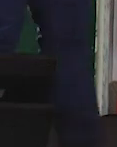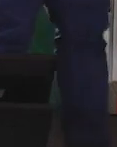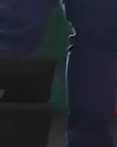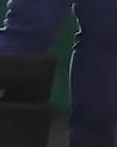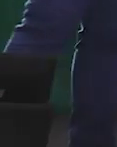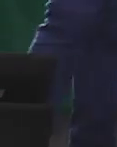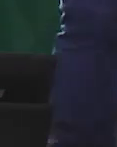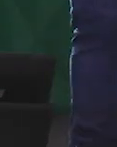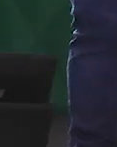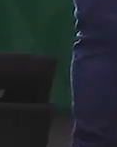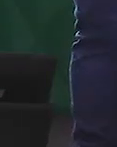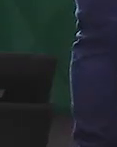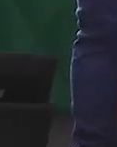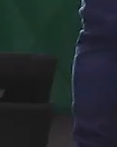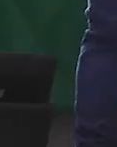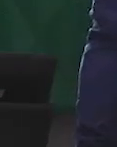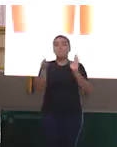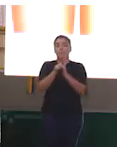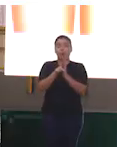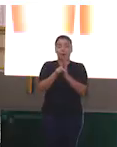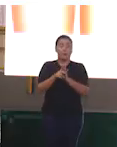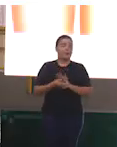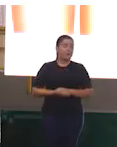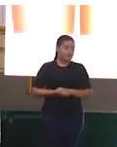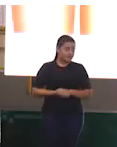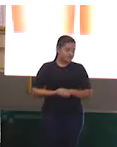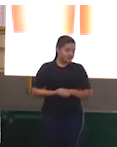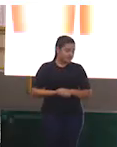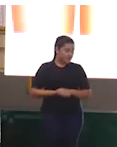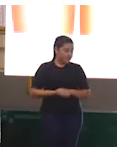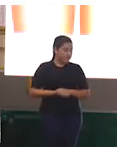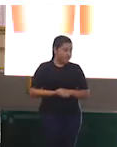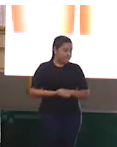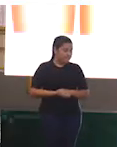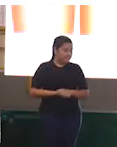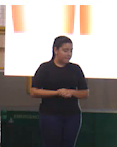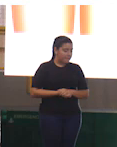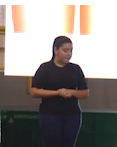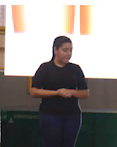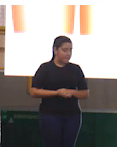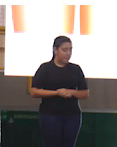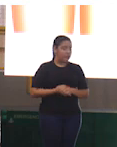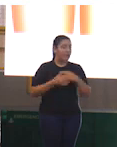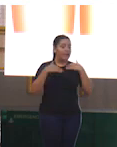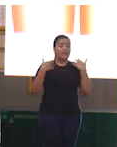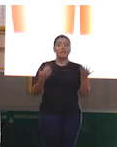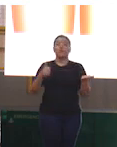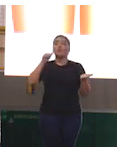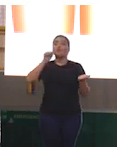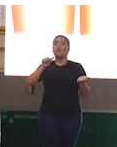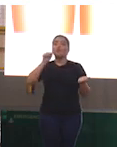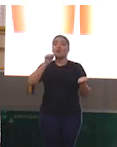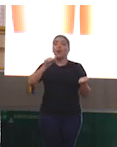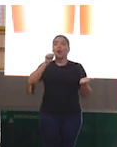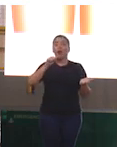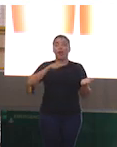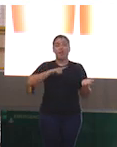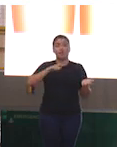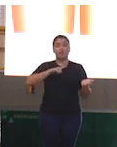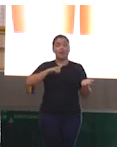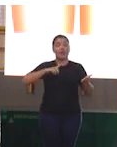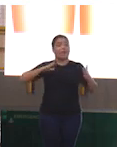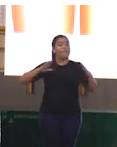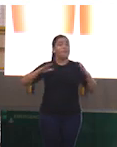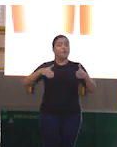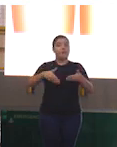sistema reprodutor feminino ou aparelho reprodutor feminino. Bem, o aparelho reprodutor feminino, gente, ele é